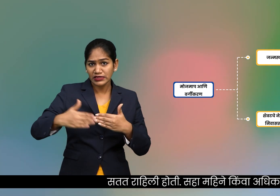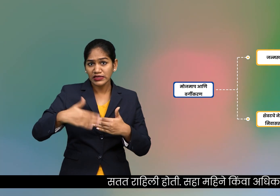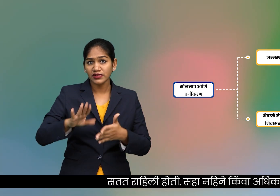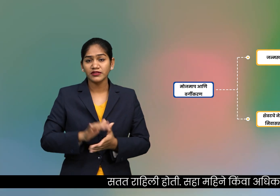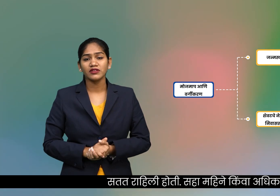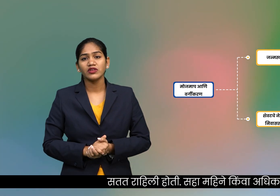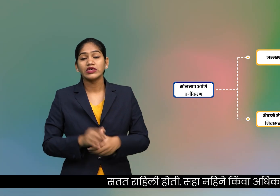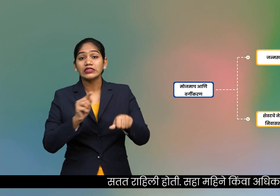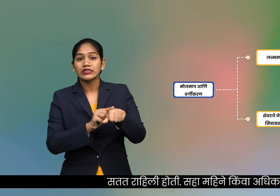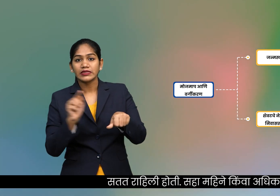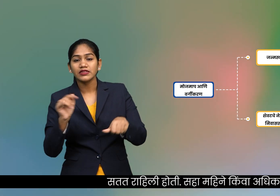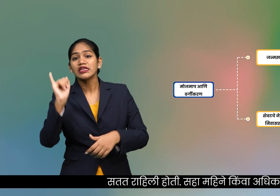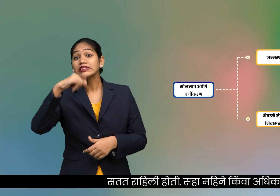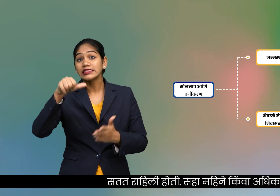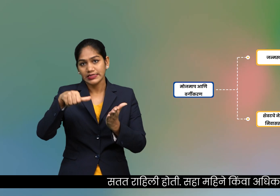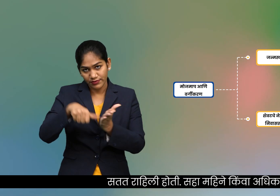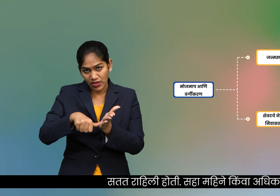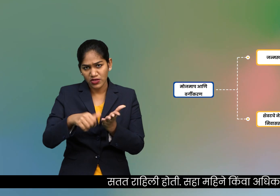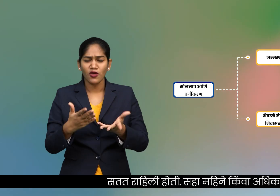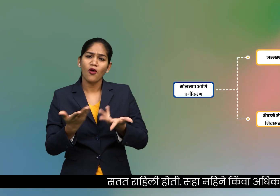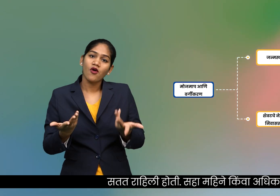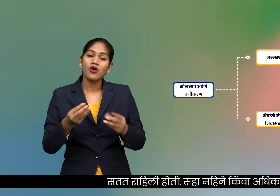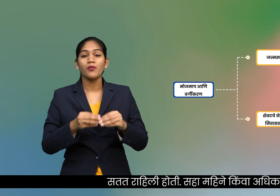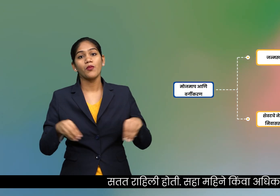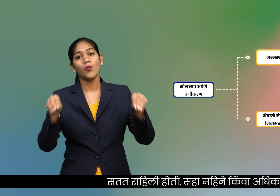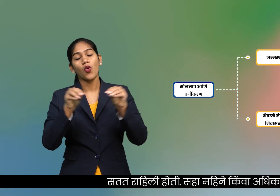सतत राहिली होती, 6 महिने किंवा अधिक.